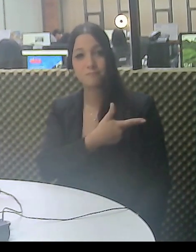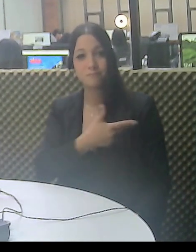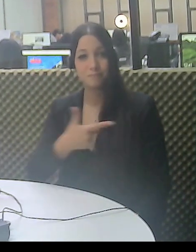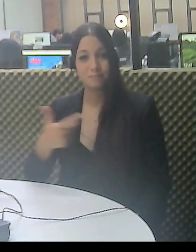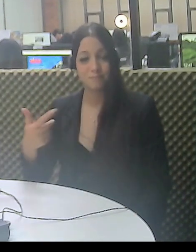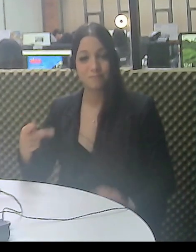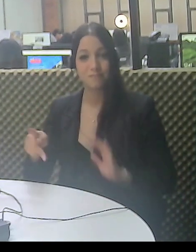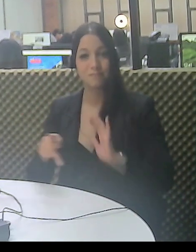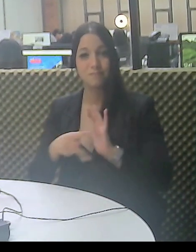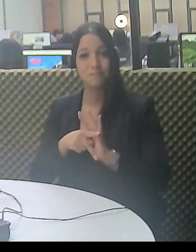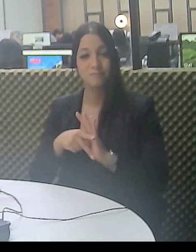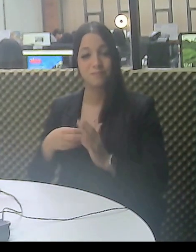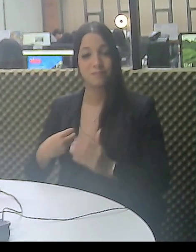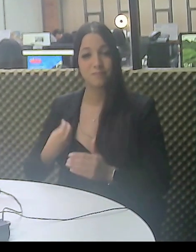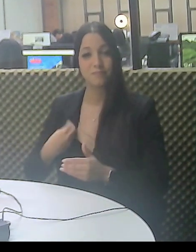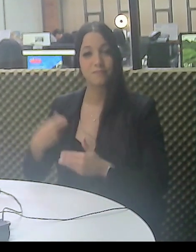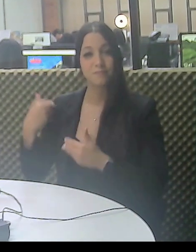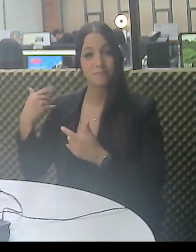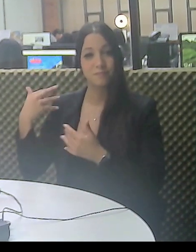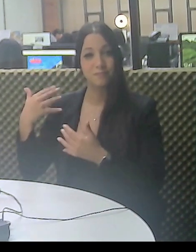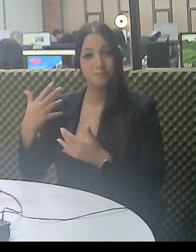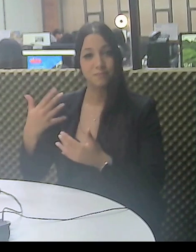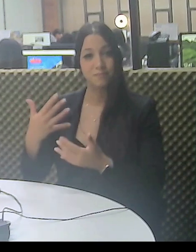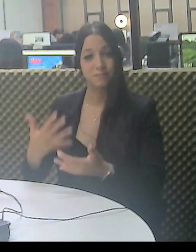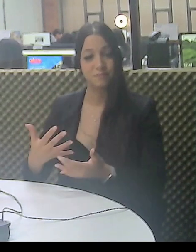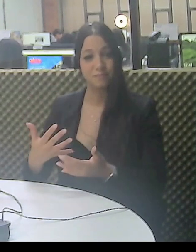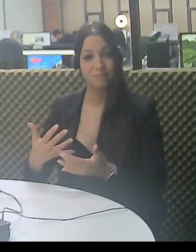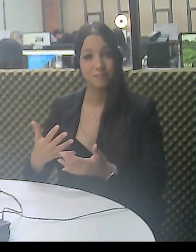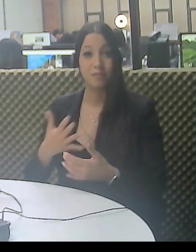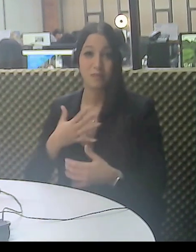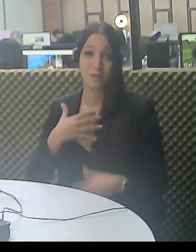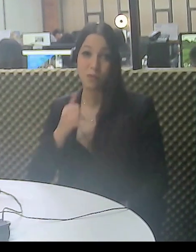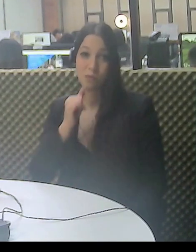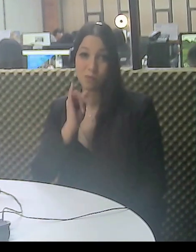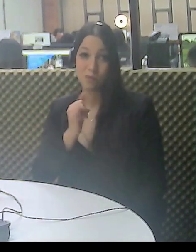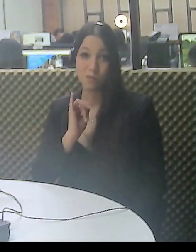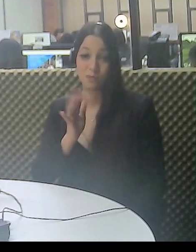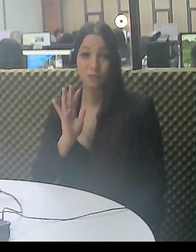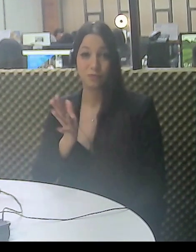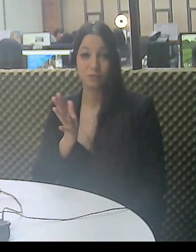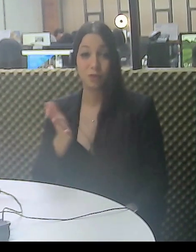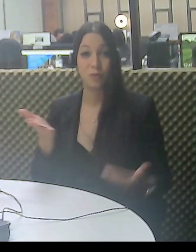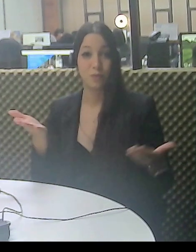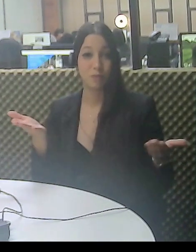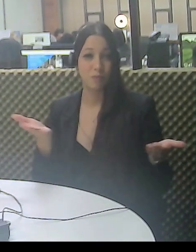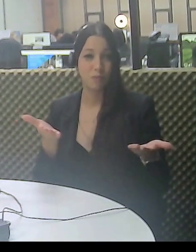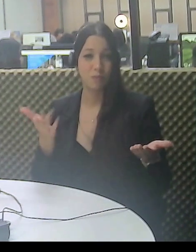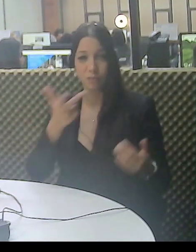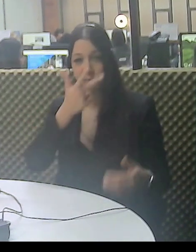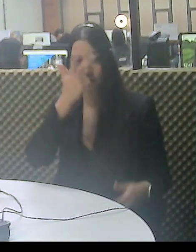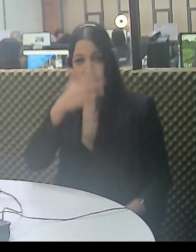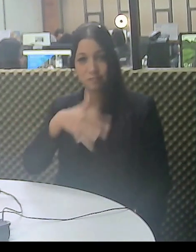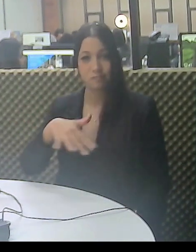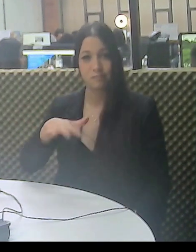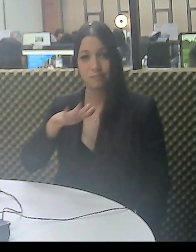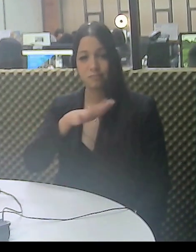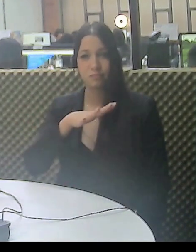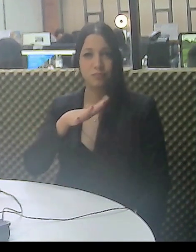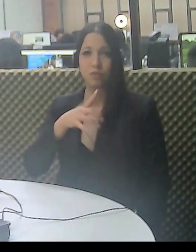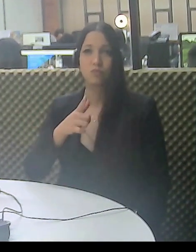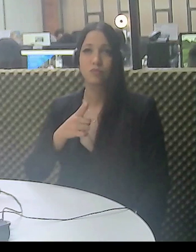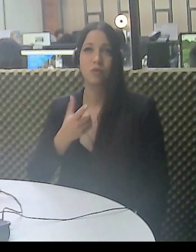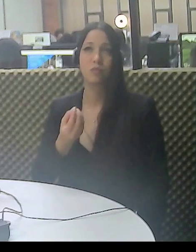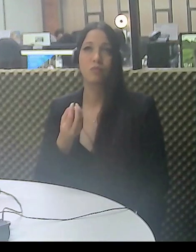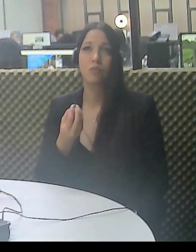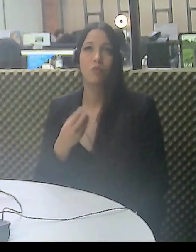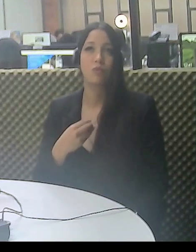no transcorrer da vida. Como eu falei lá no meu depoimento, hoje em dia as pessoas não têm muita predisposição